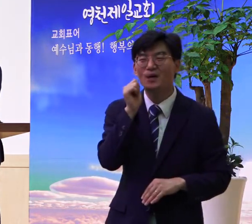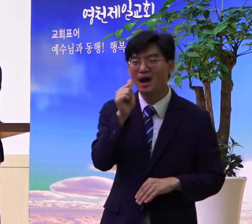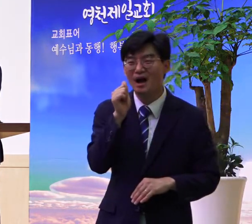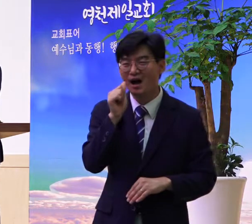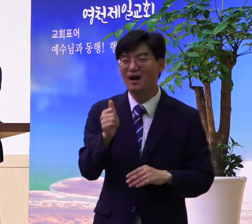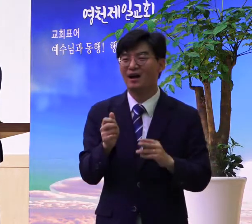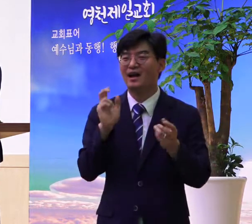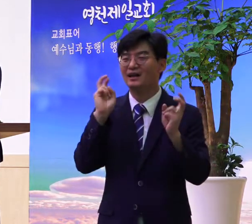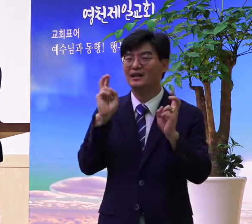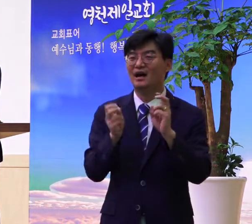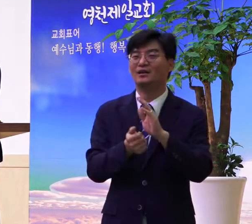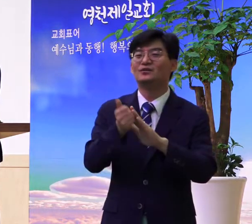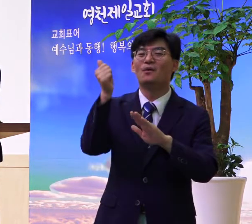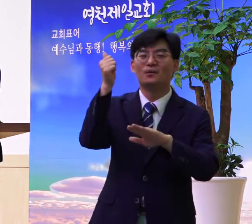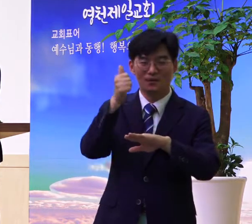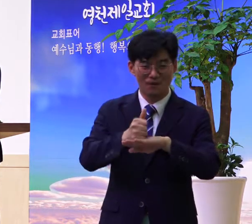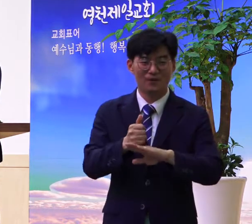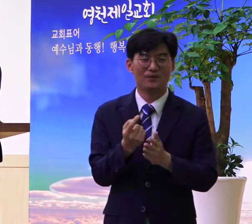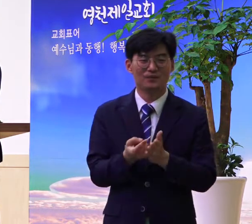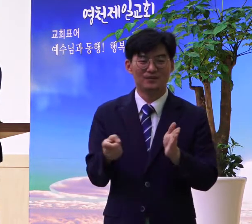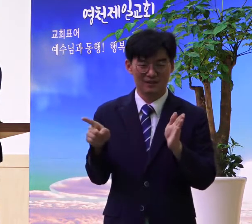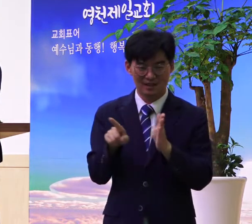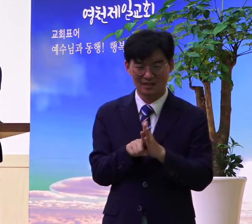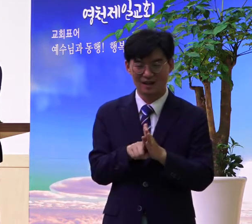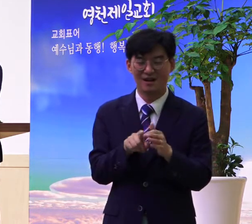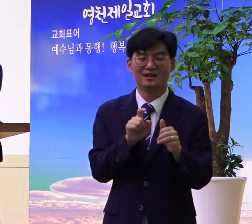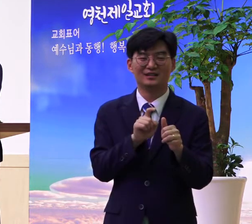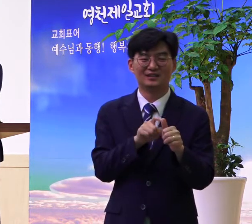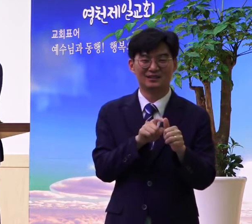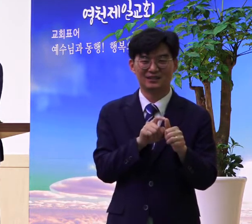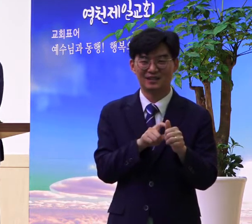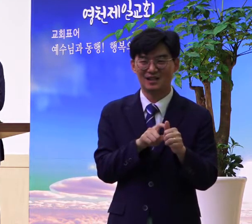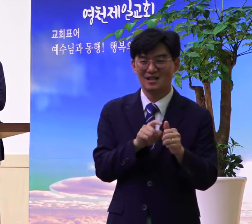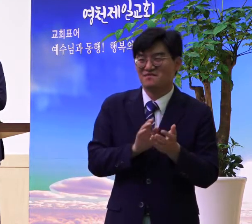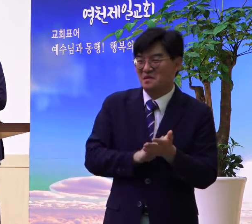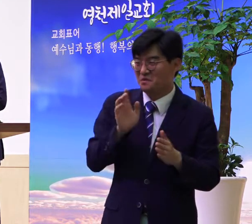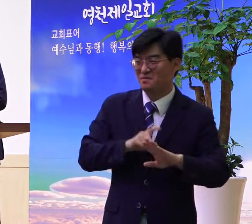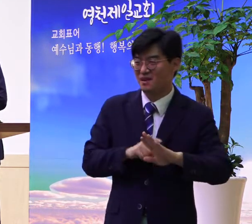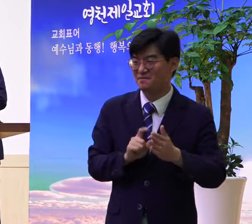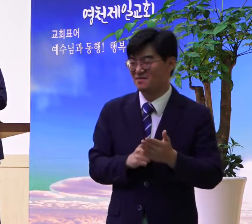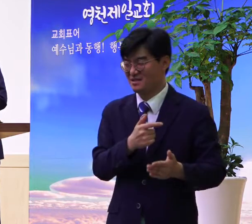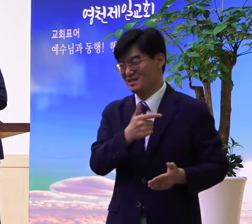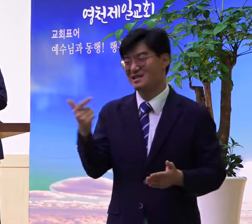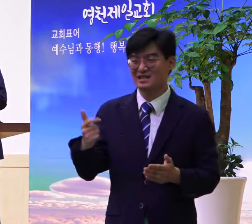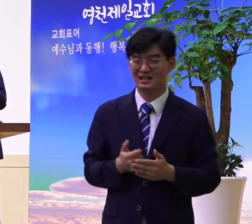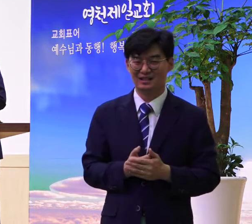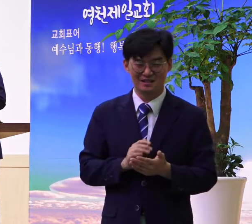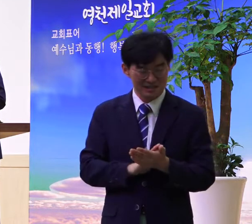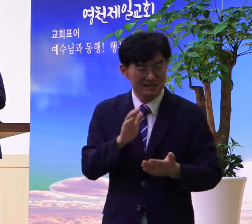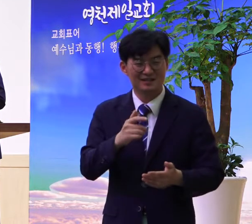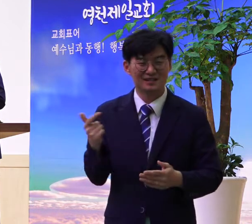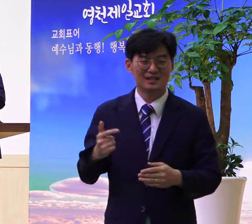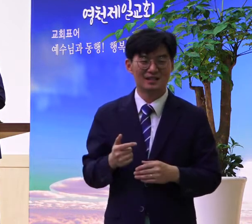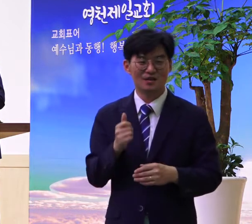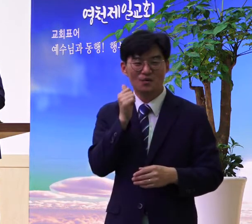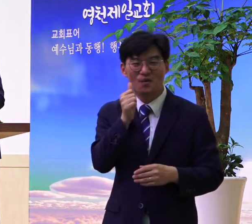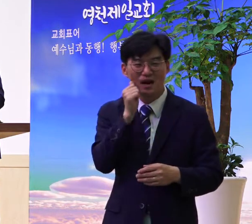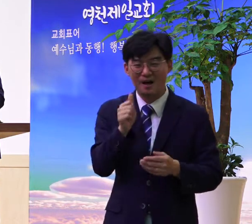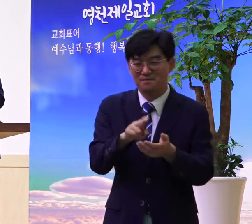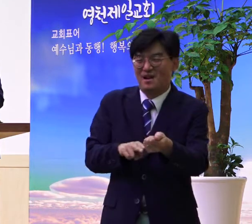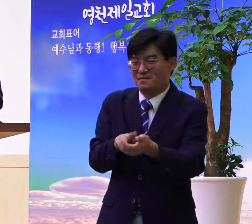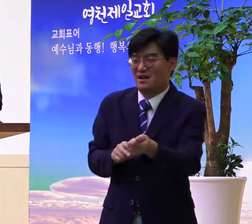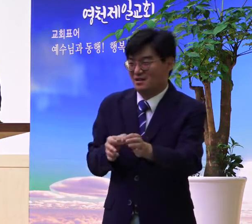하나를 성공시킨 성장을 시켜간 이 우드러프의 열정을 여러분 느끼실 수 있습니까?